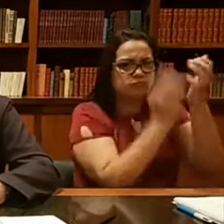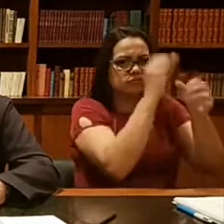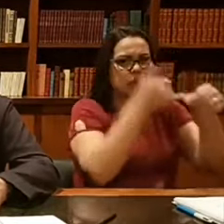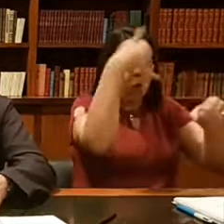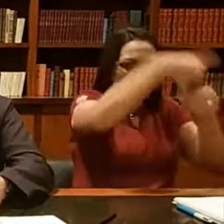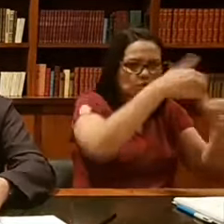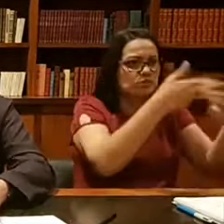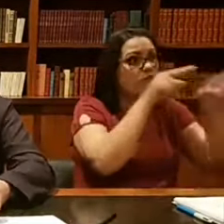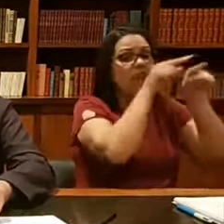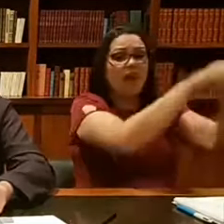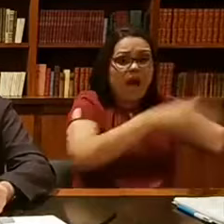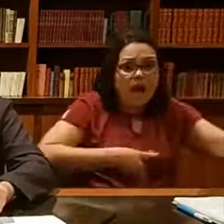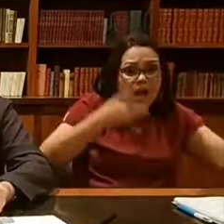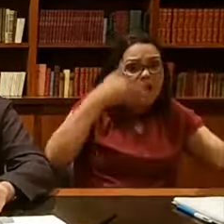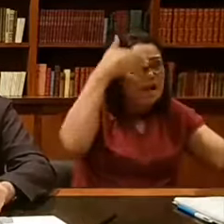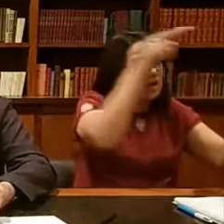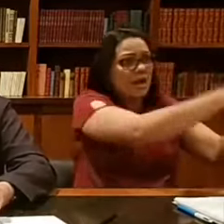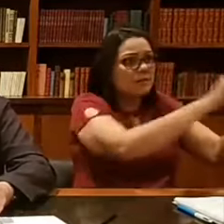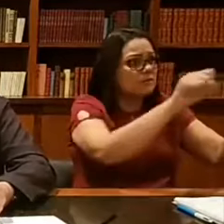consumidor, nós faremos.